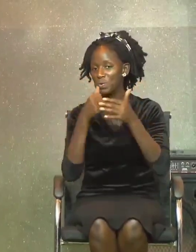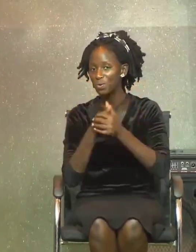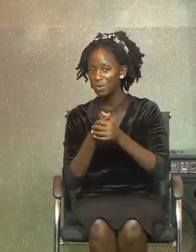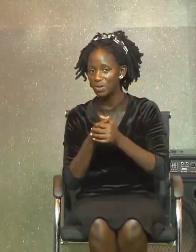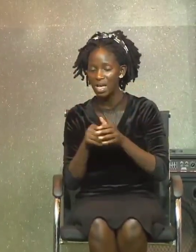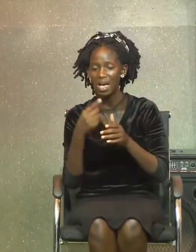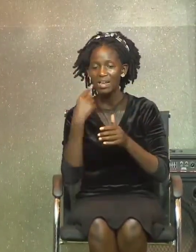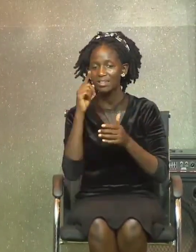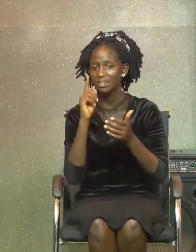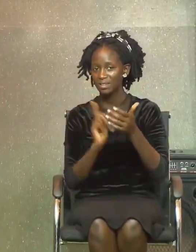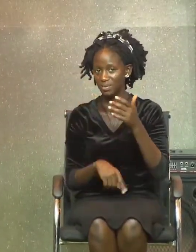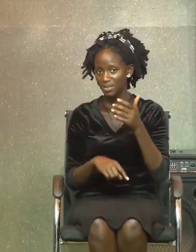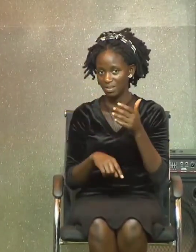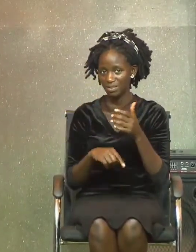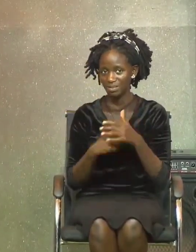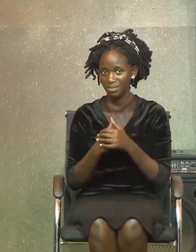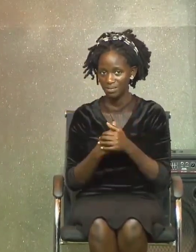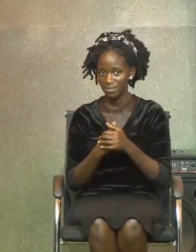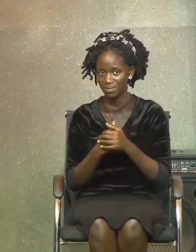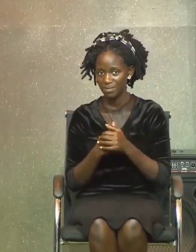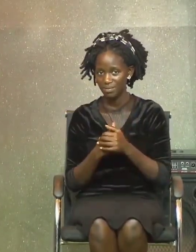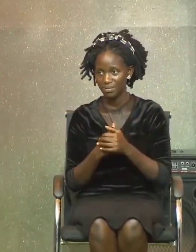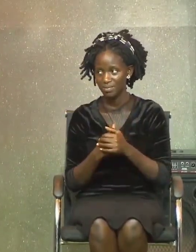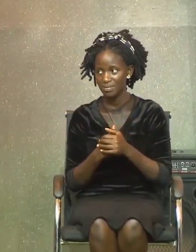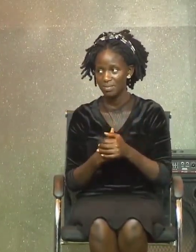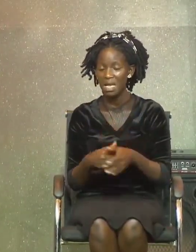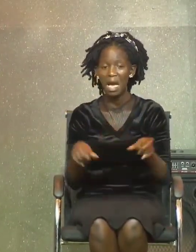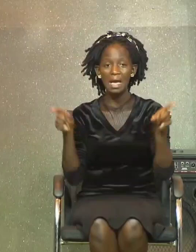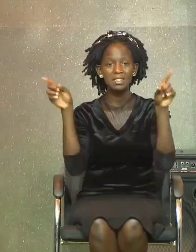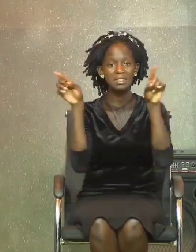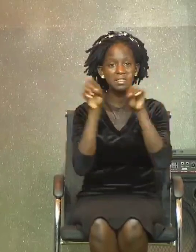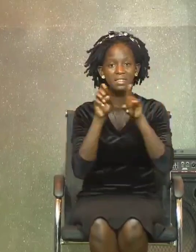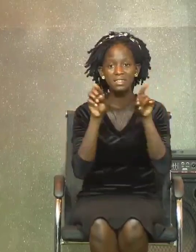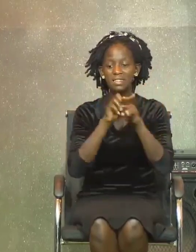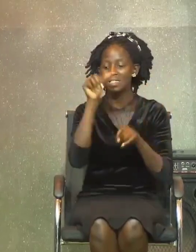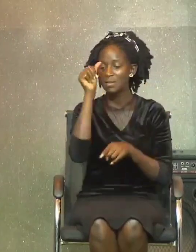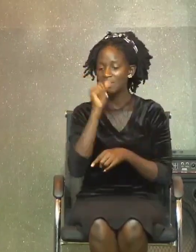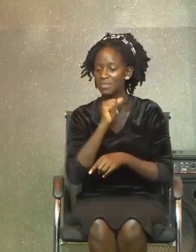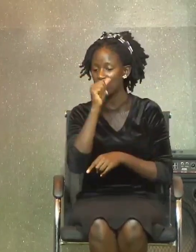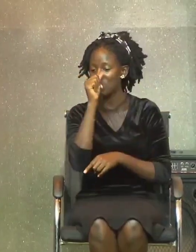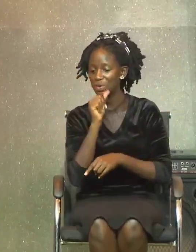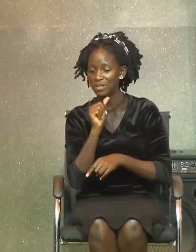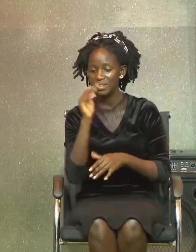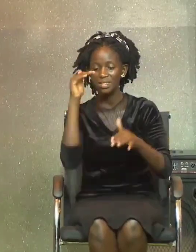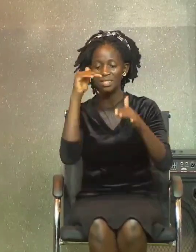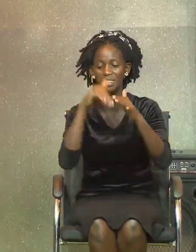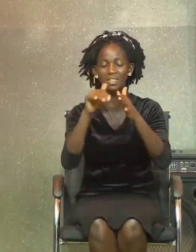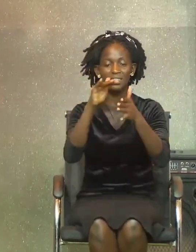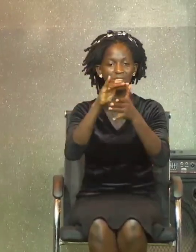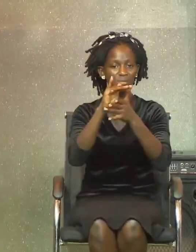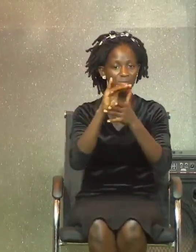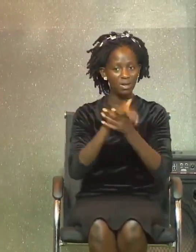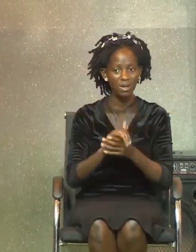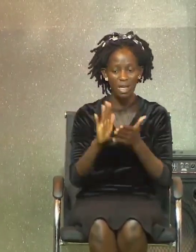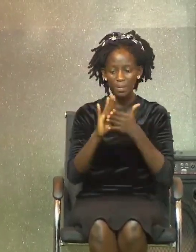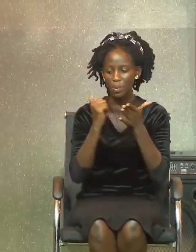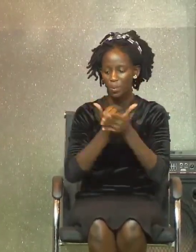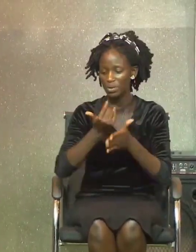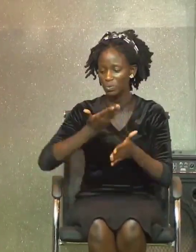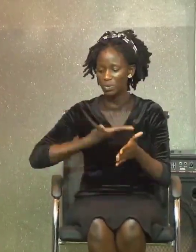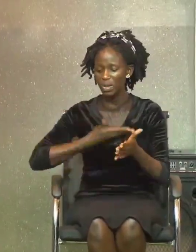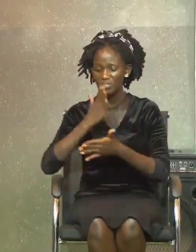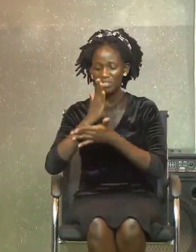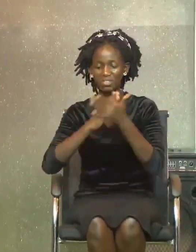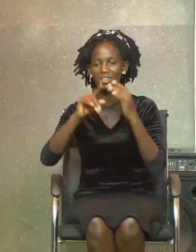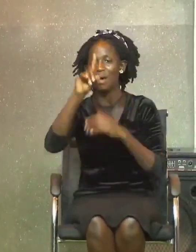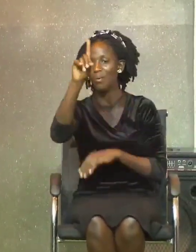okugabana wano era byebyama ebiri muki mu masomo ago kubanga tulinamu ng'ekibuuzo